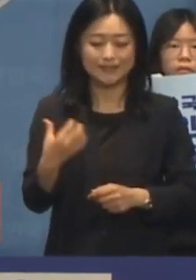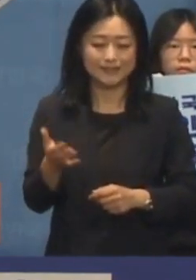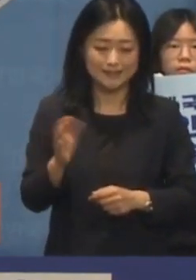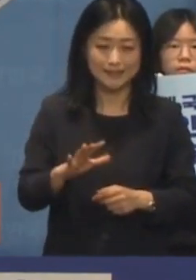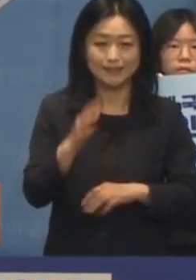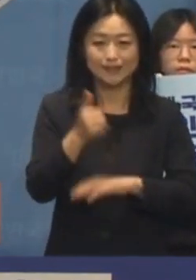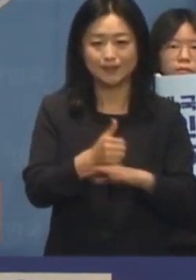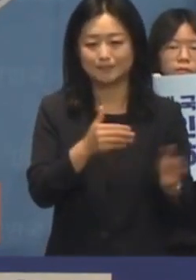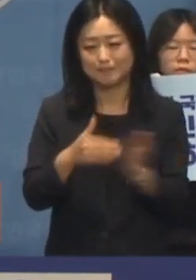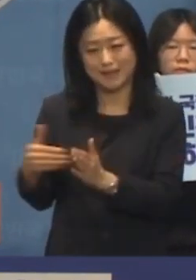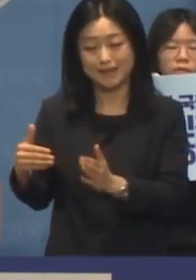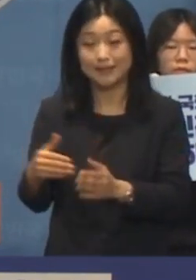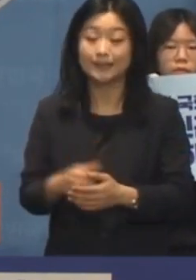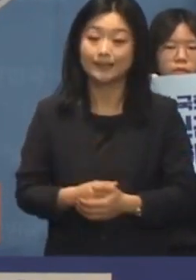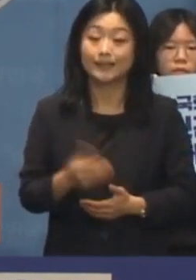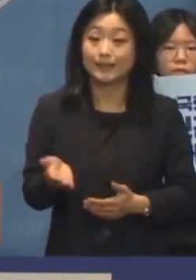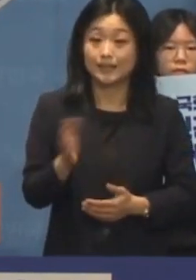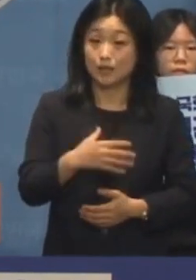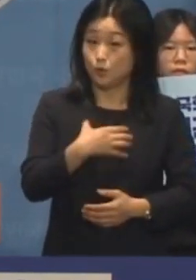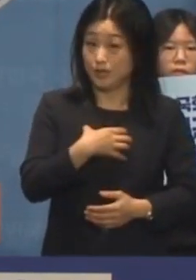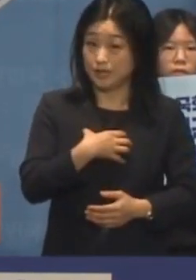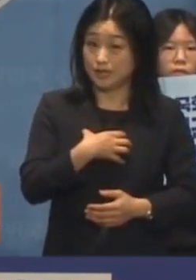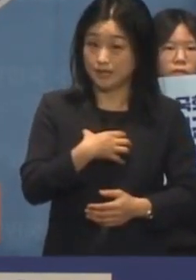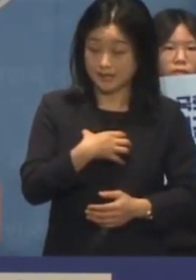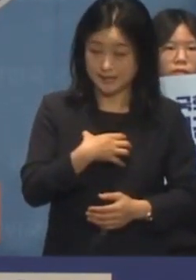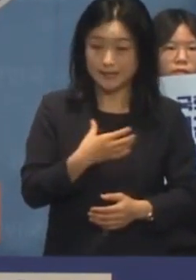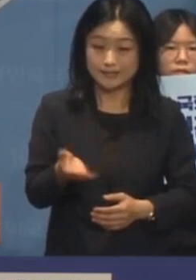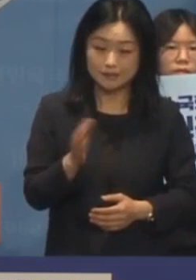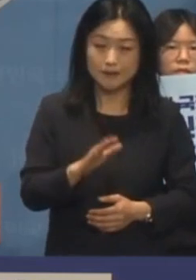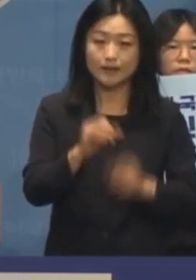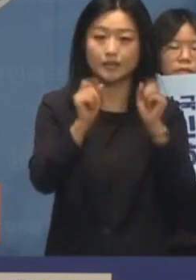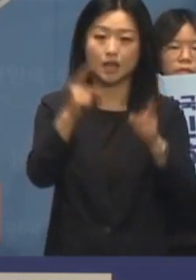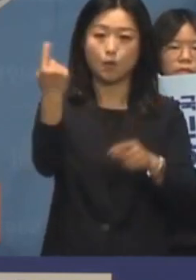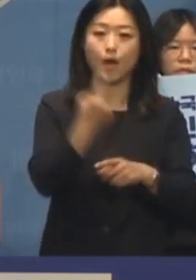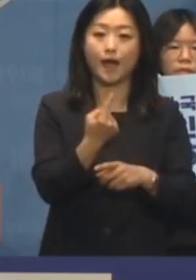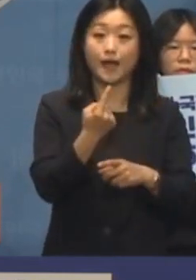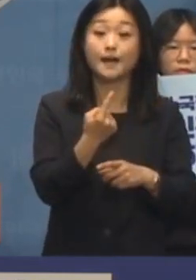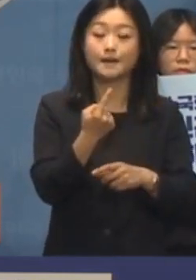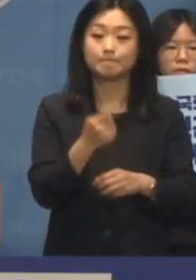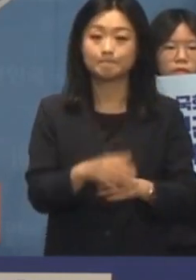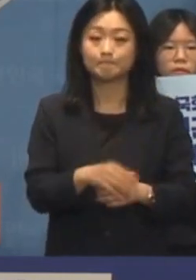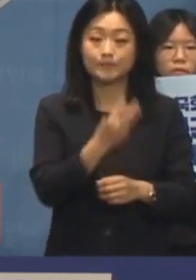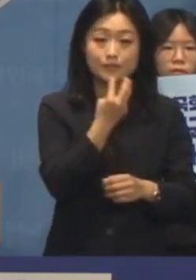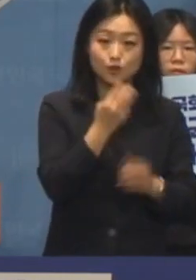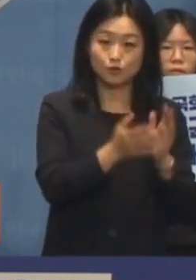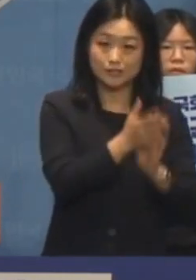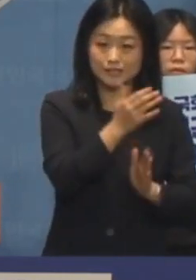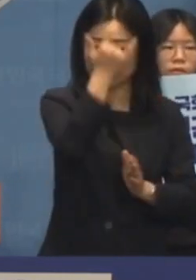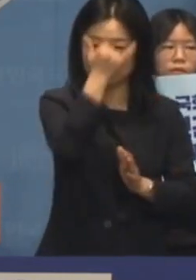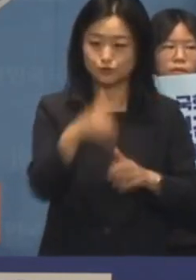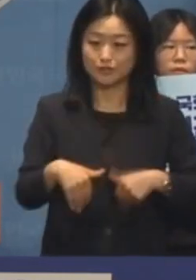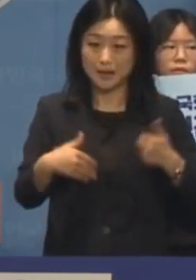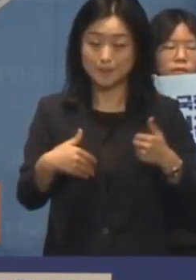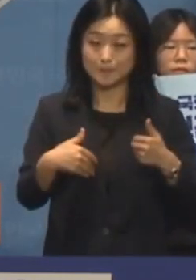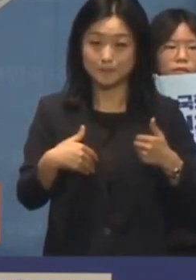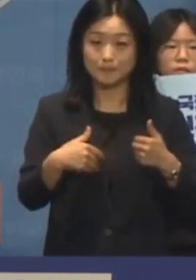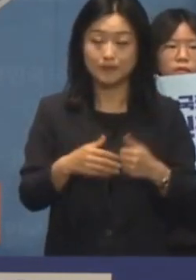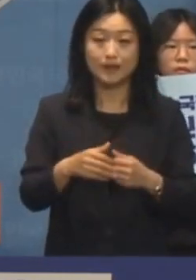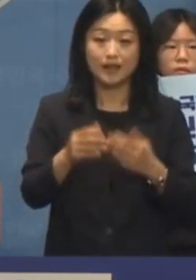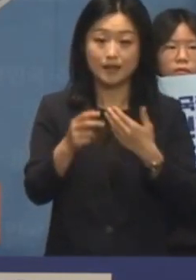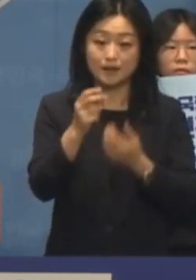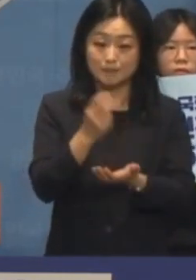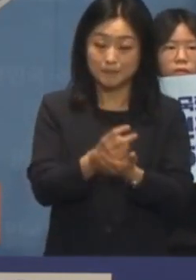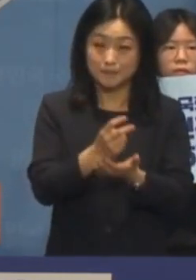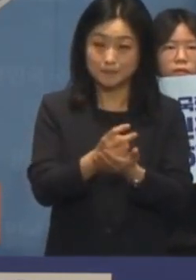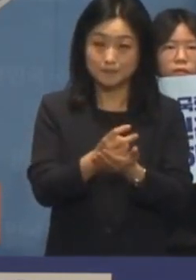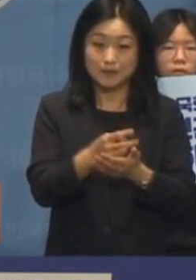했습니다. 그러나 위기는 곧 기회라는 말이 있습니다. 서울시의회와 충남도의회에서 학생인권조례 폐지라는 위기의